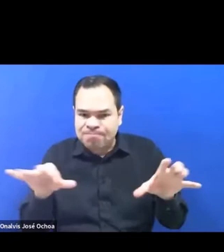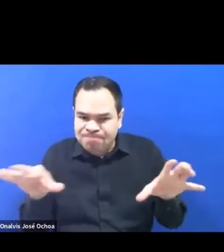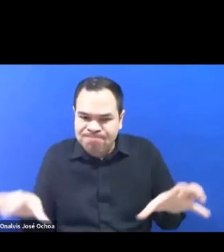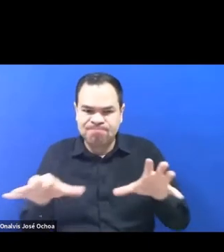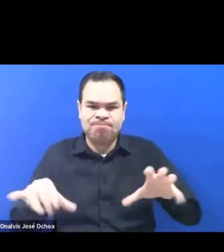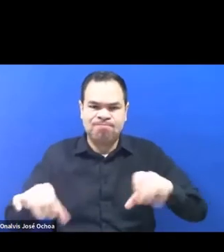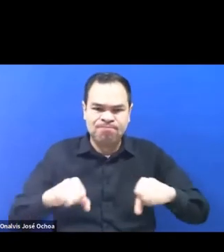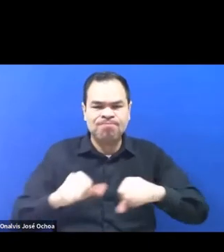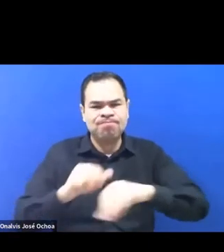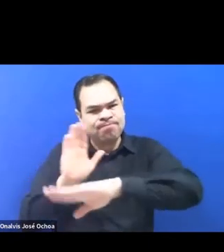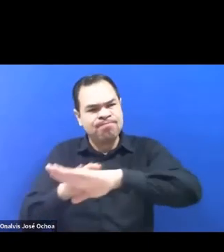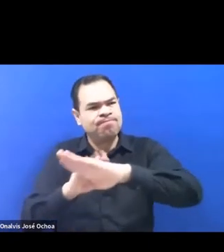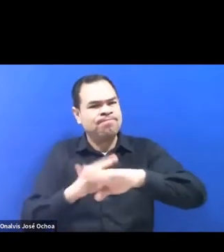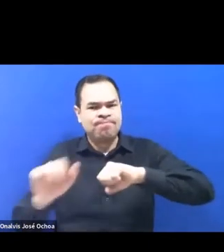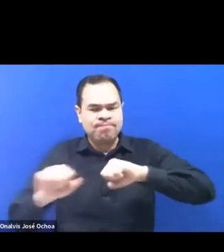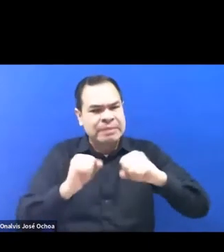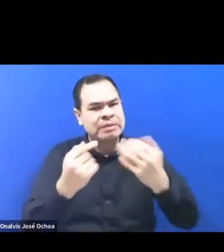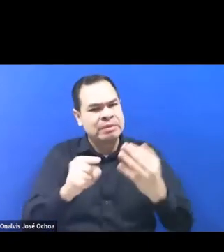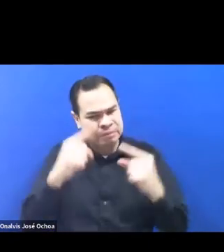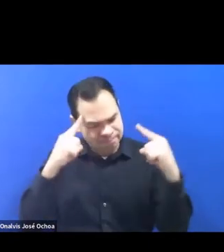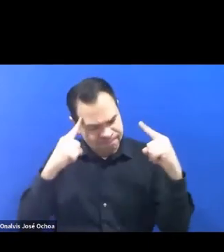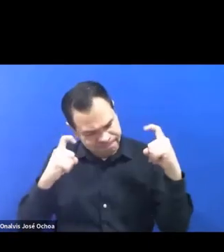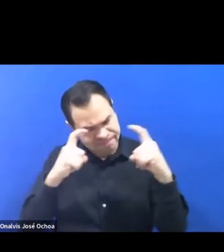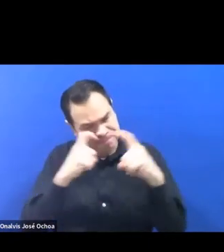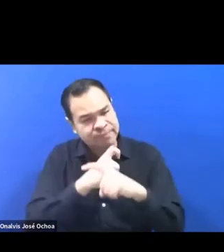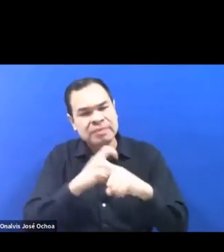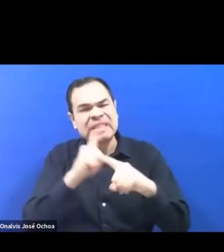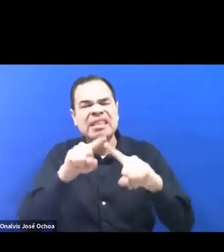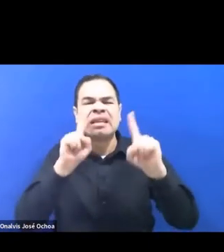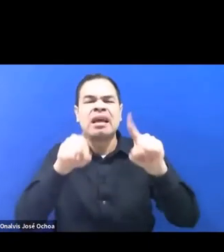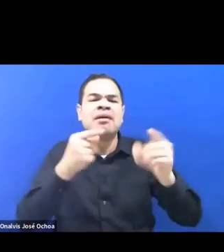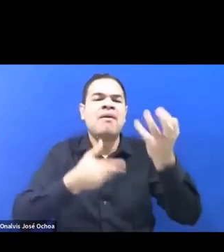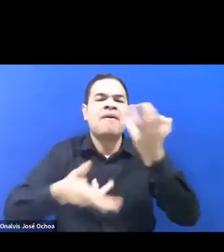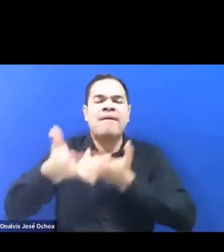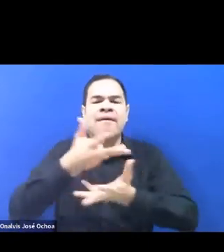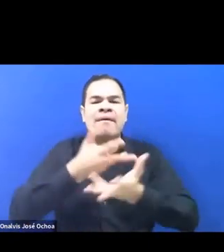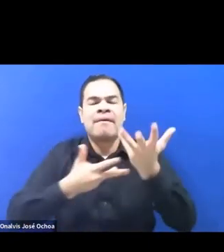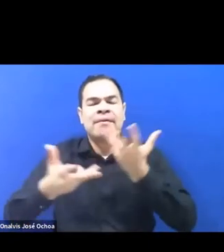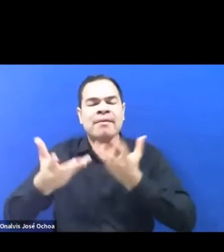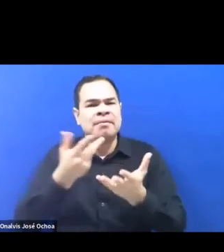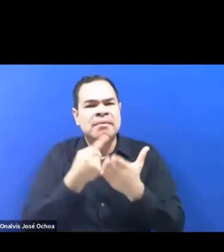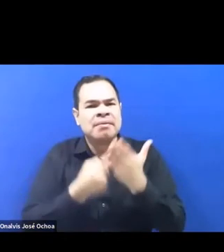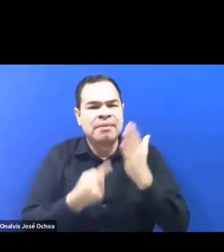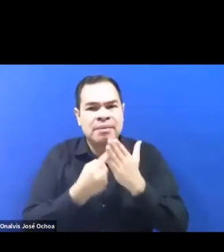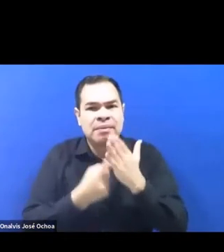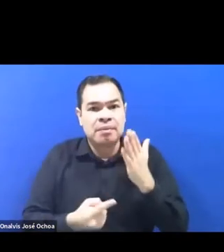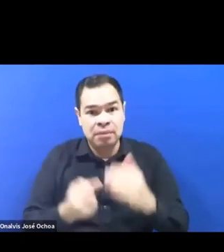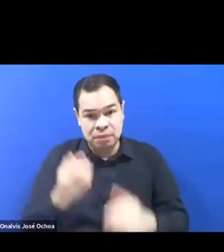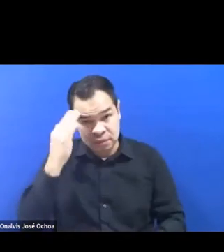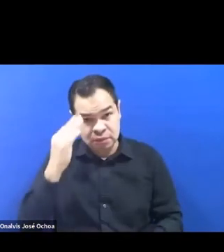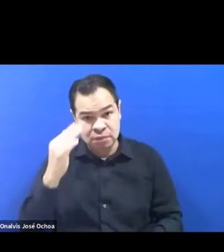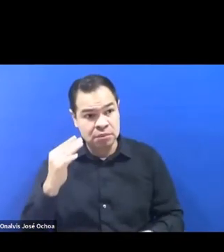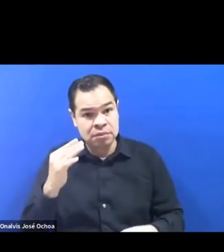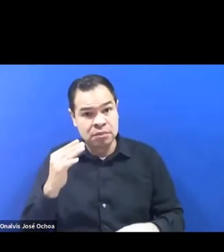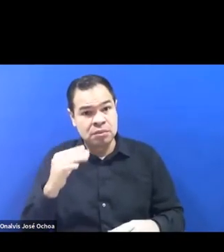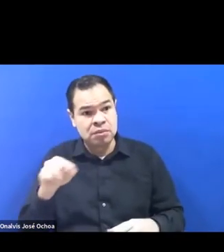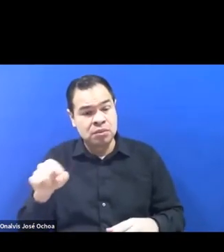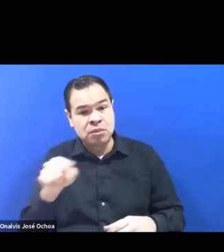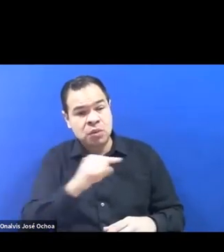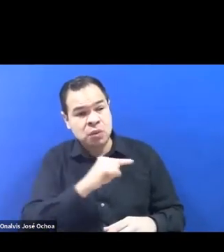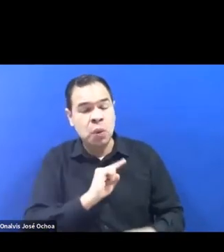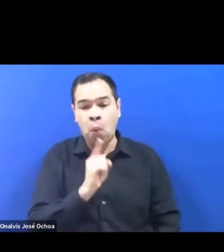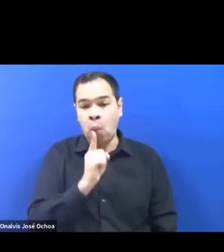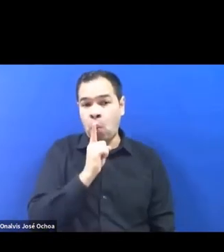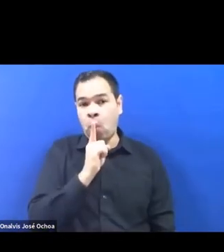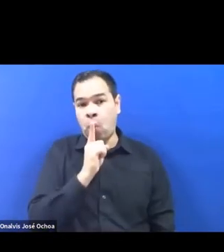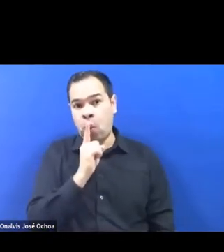la acción, de reflexión, también de intercambio, y donde consideramos que la lucha contra la impunidad en general,